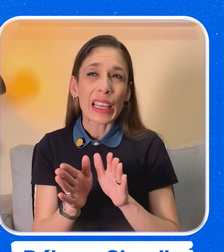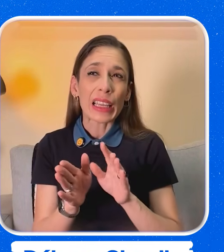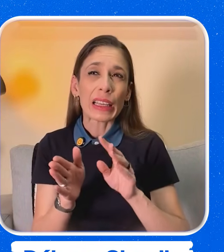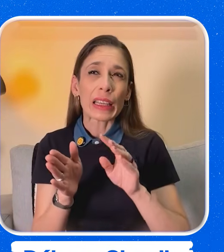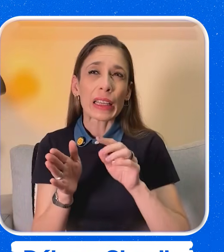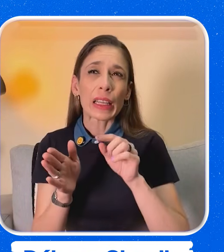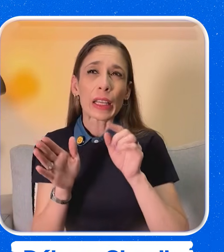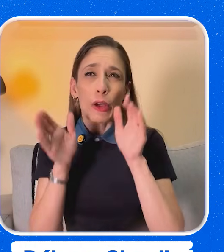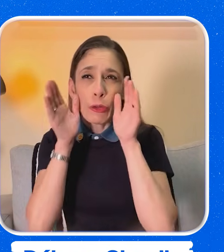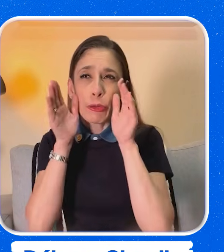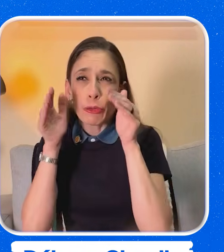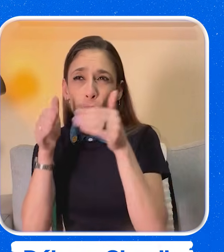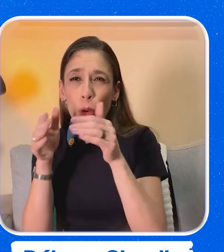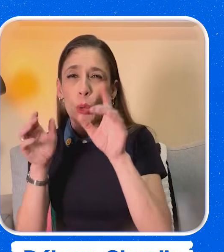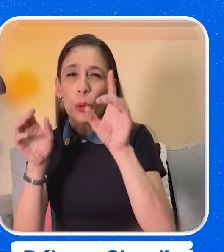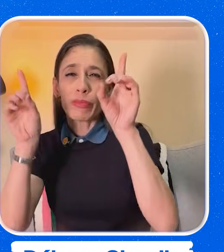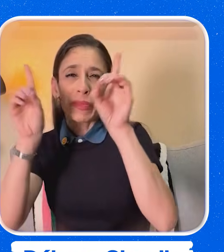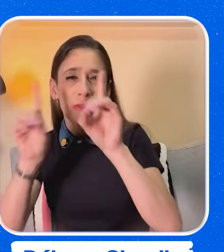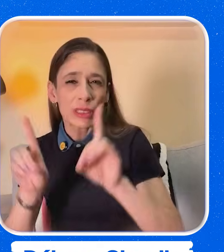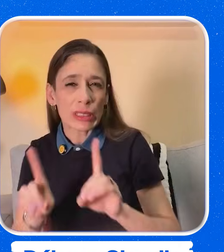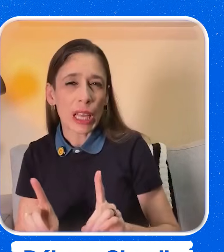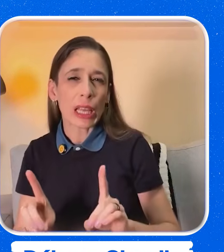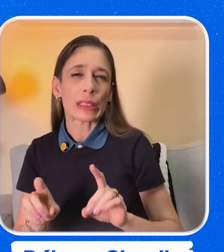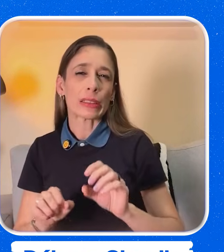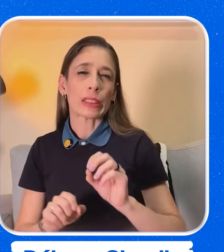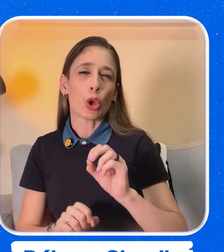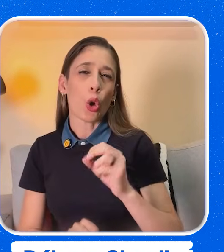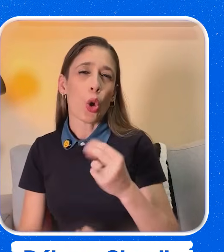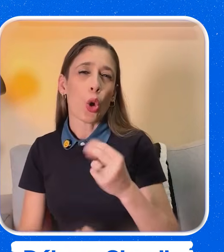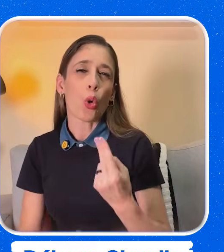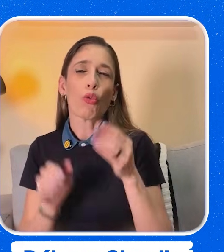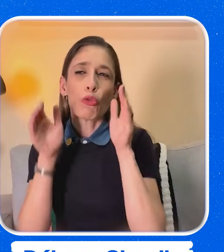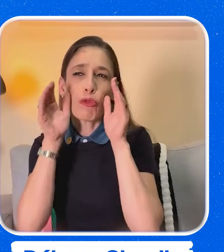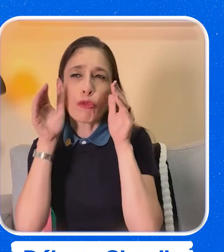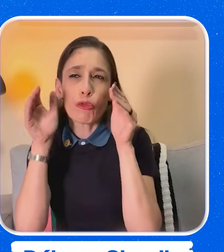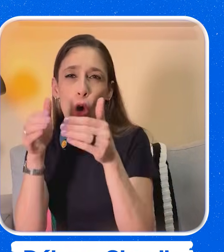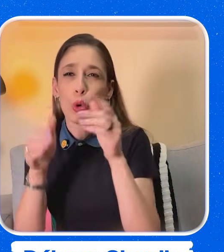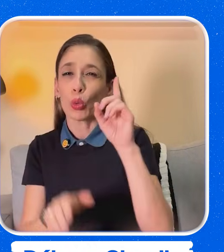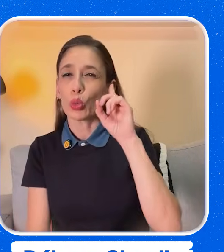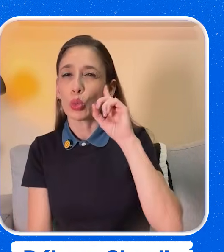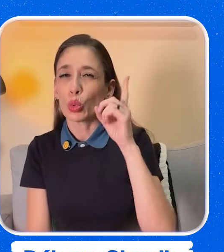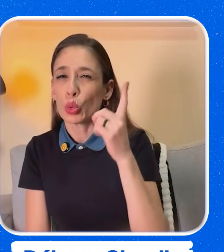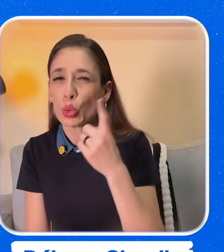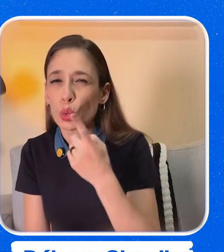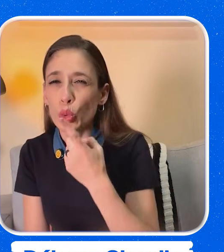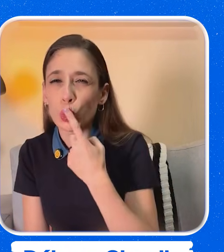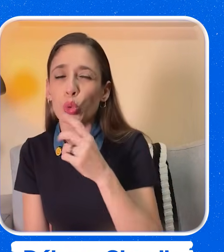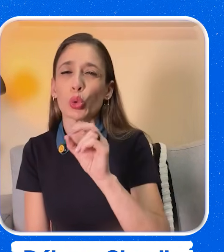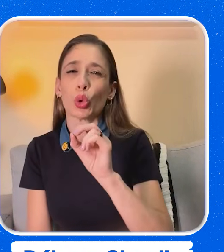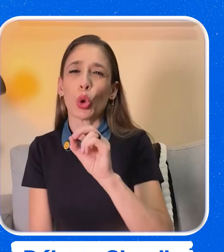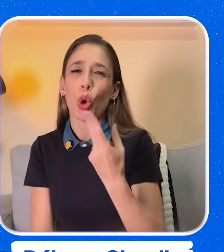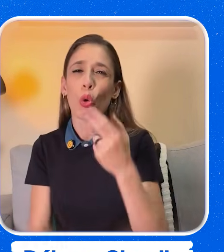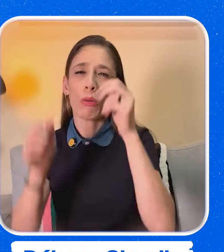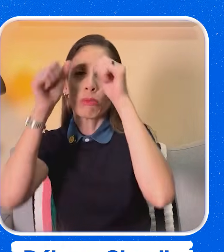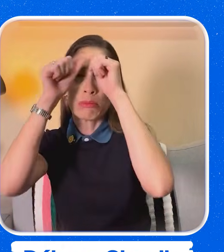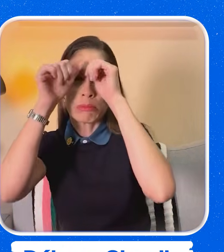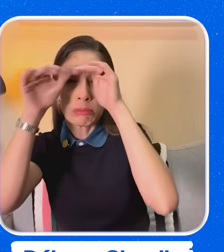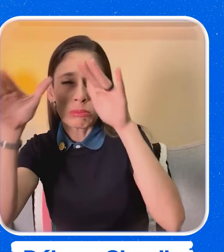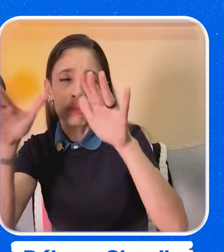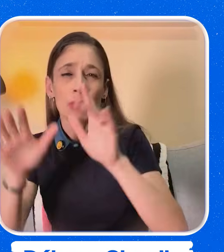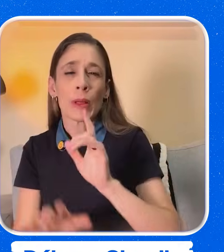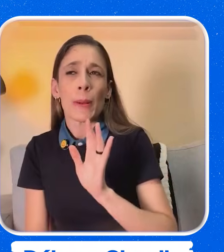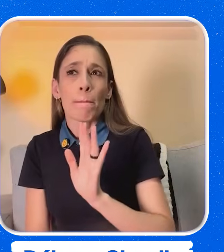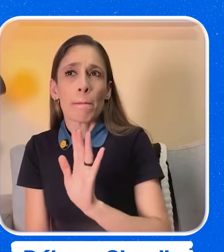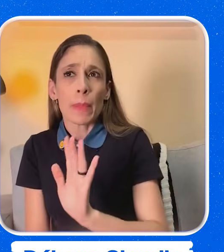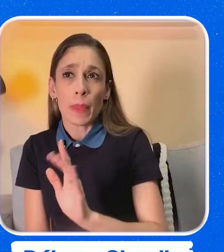possuem alguma deficiência ou pessoas que convivem com surdez, né? Convivem com neurodivergência, porque a gente tem